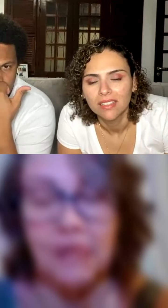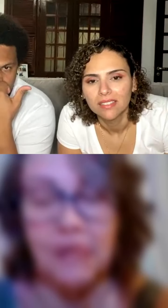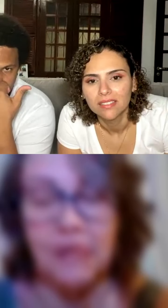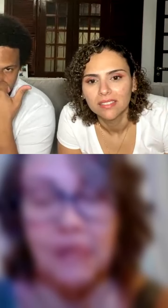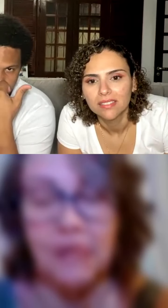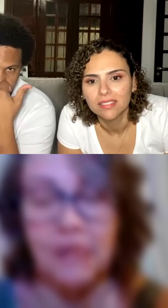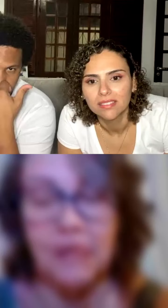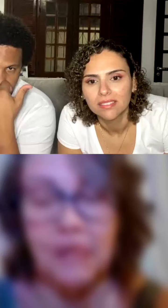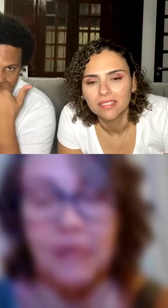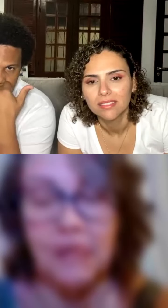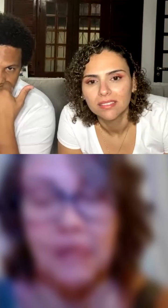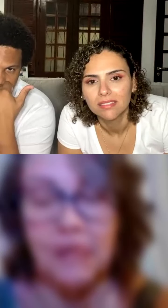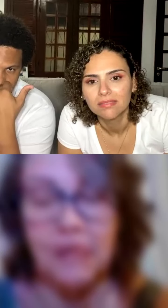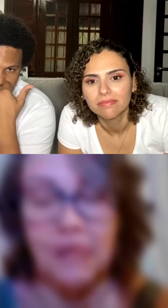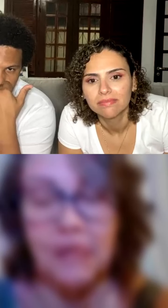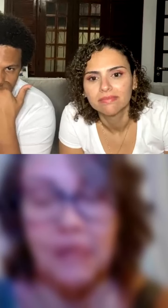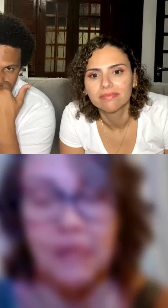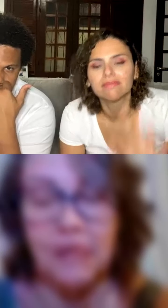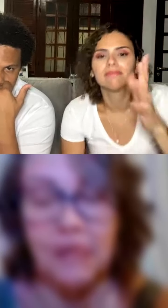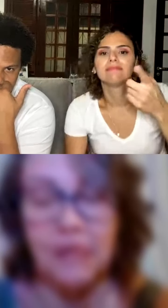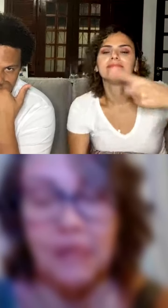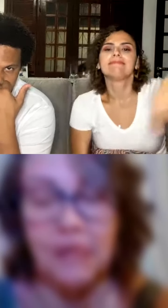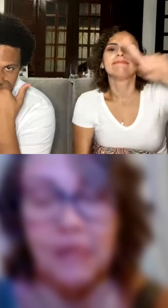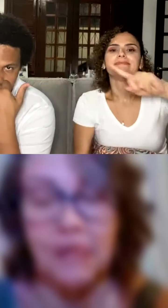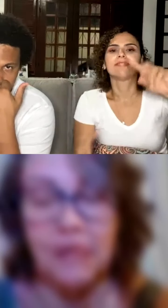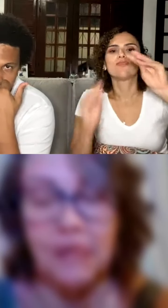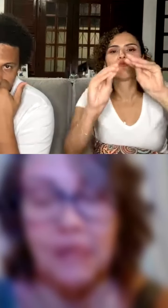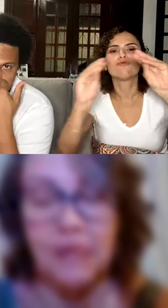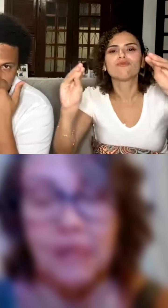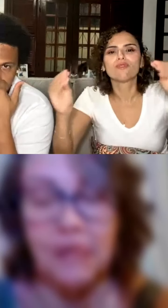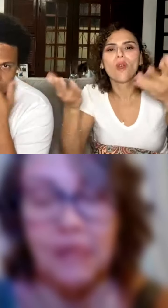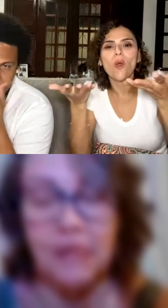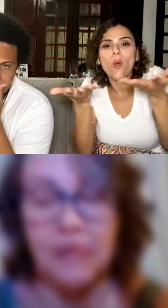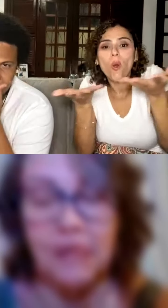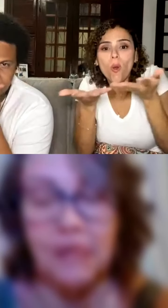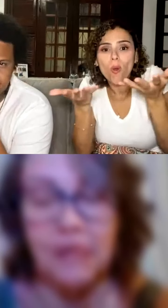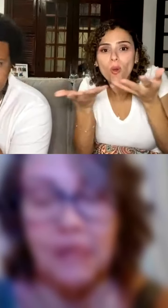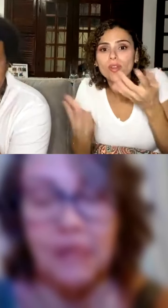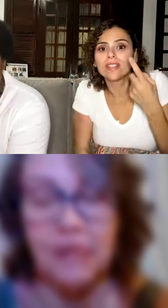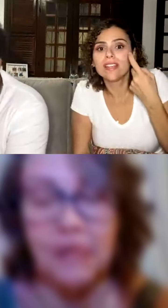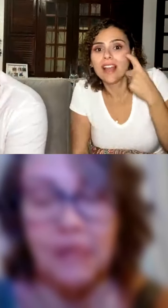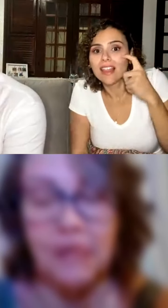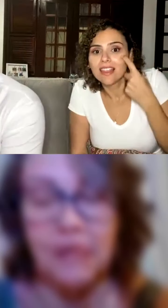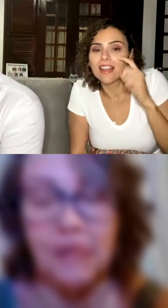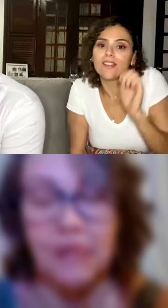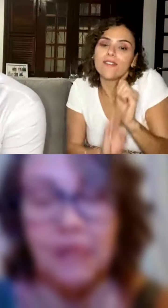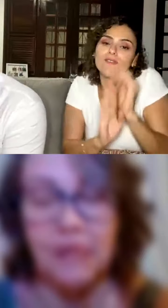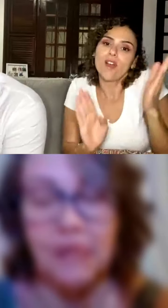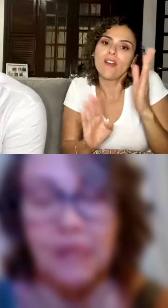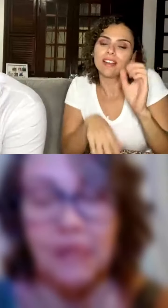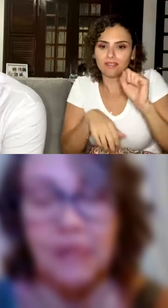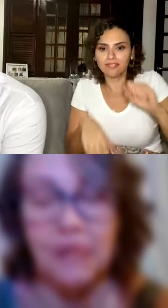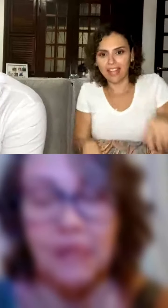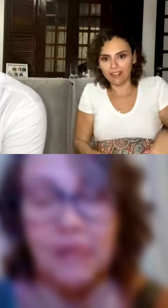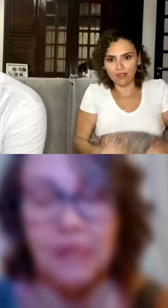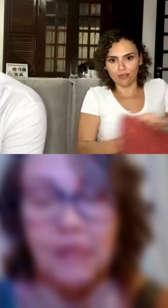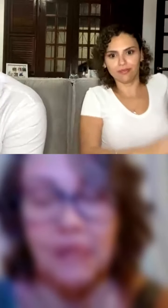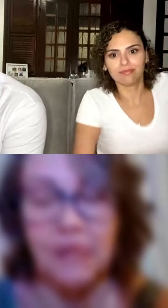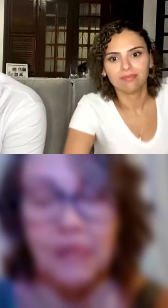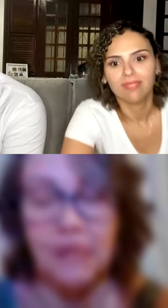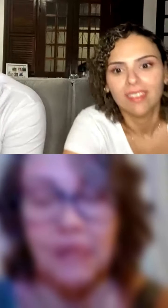eu só queria mandar um beijo para todo mundo, dizer que hoje eu não vou participar. Então, se você puder ir falando. Tá,